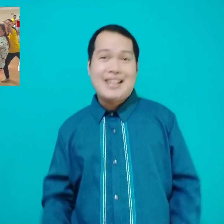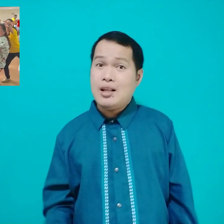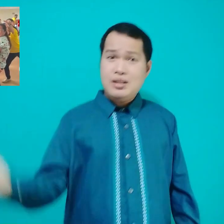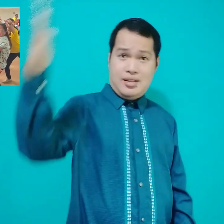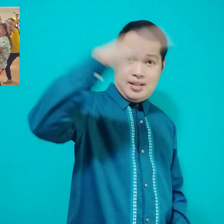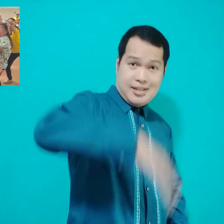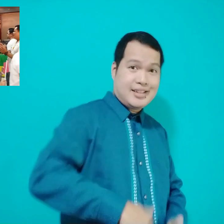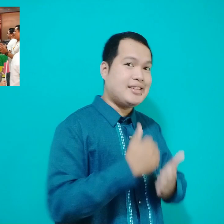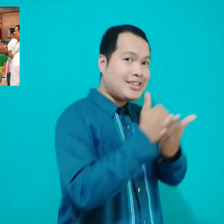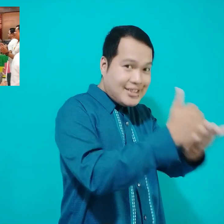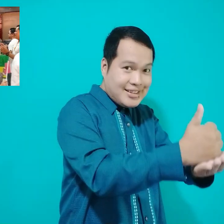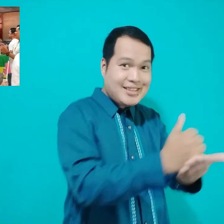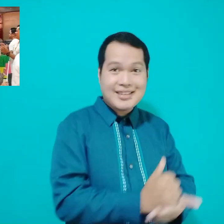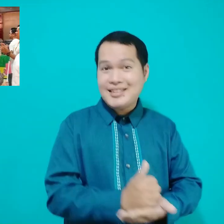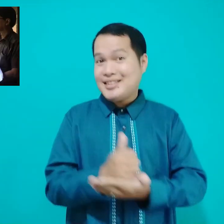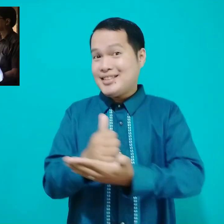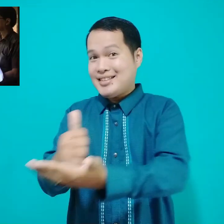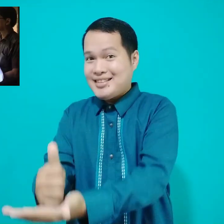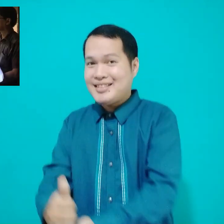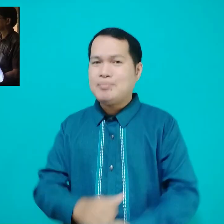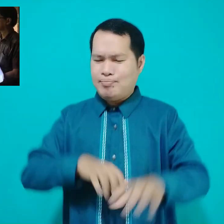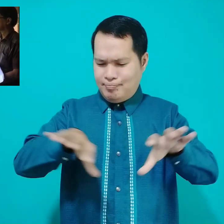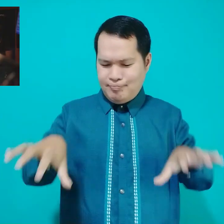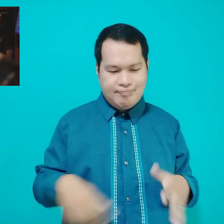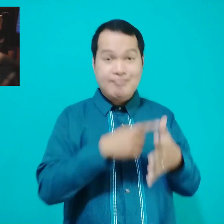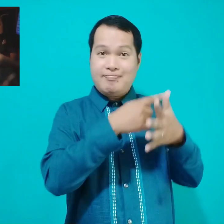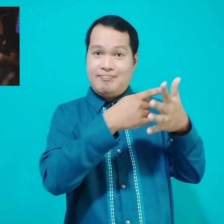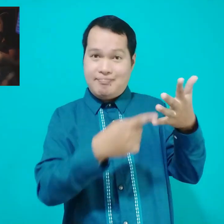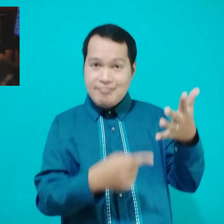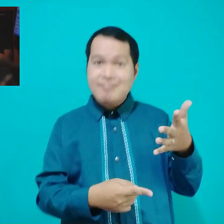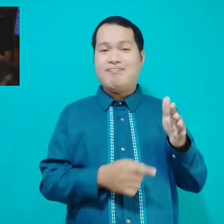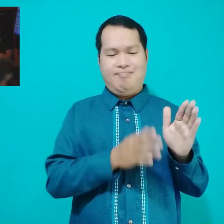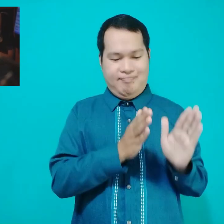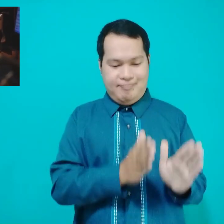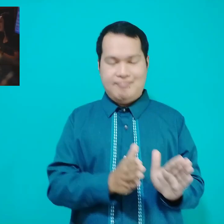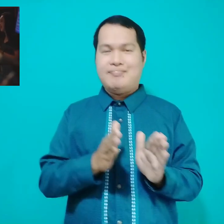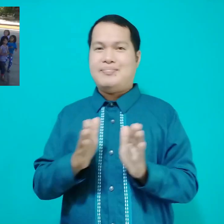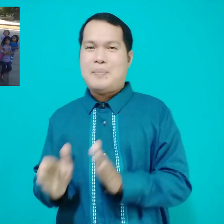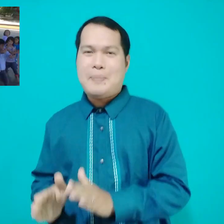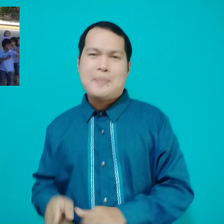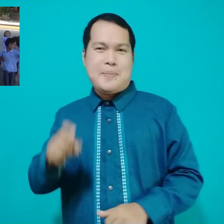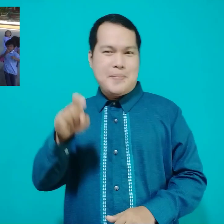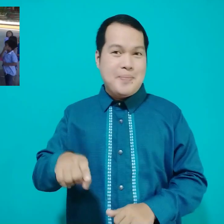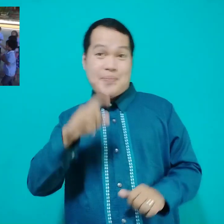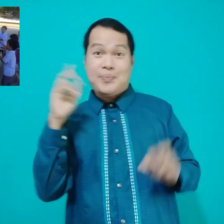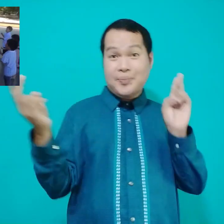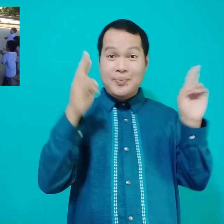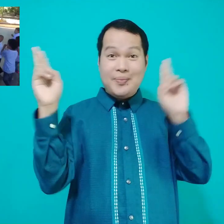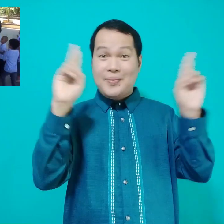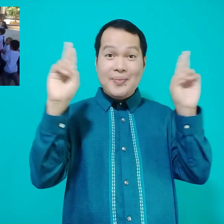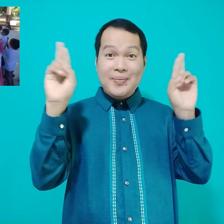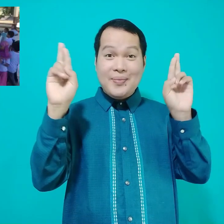na Lika na, tumulong tayo Gawin na po ang kapat-dapat Nang maging